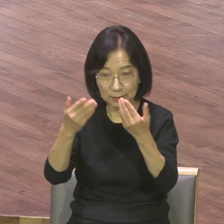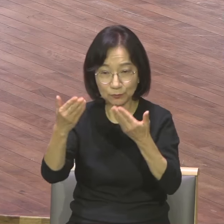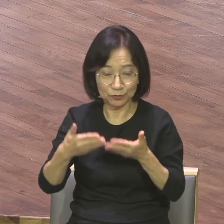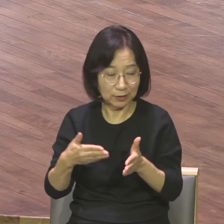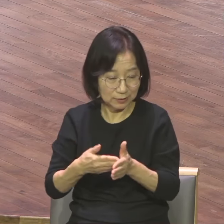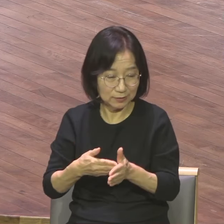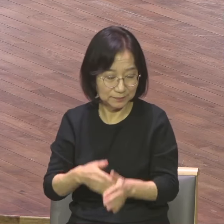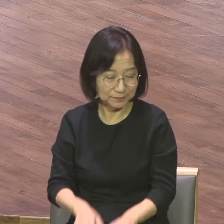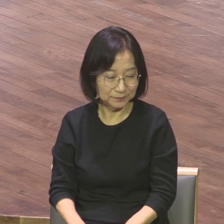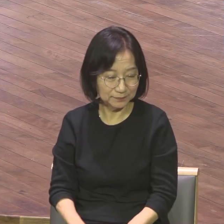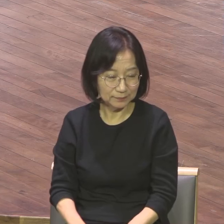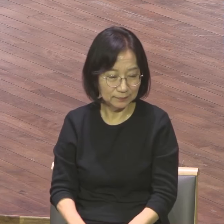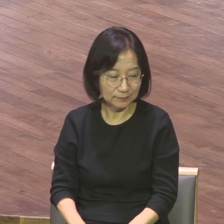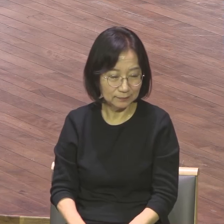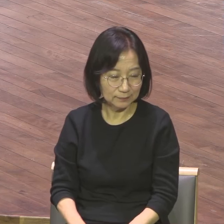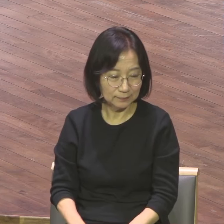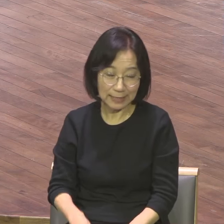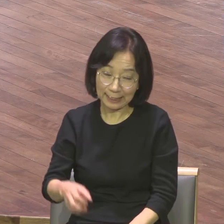다시 한번 읽어드립니다.